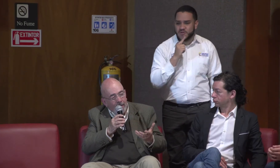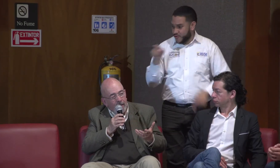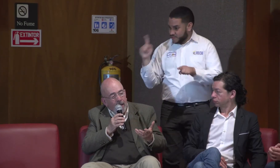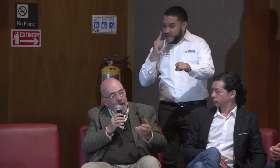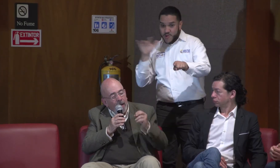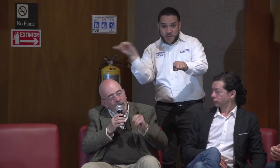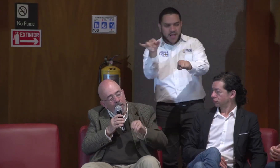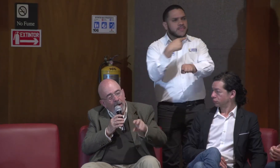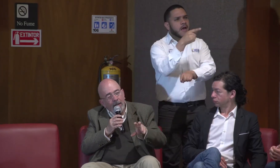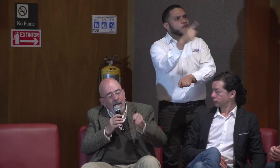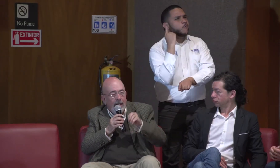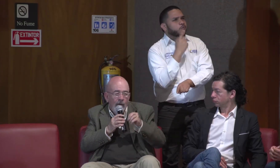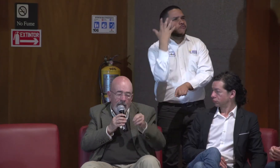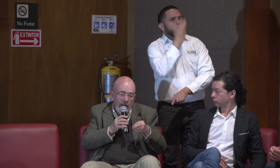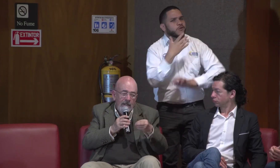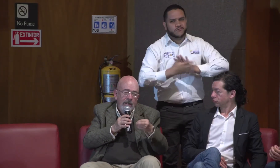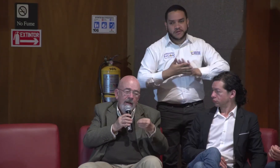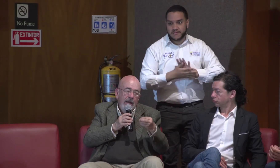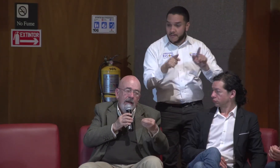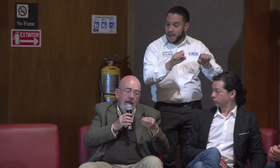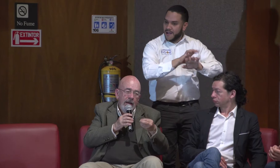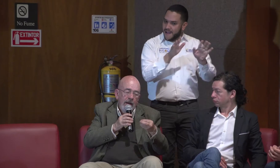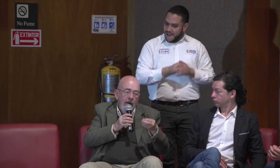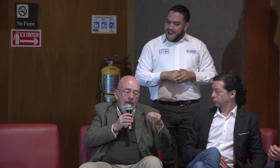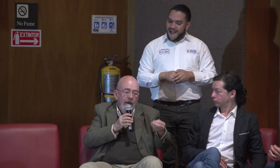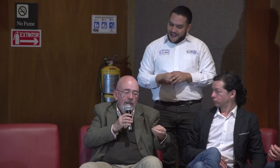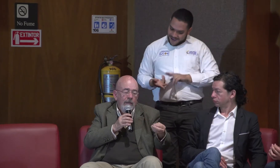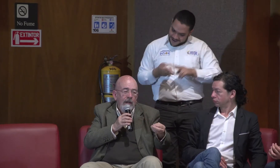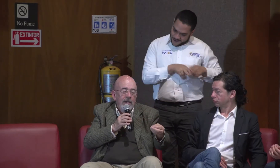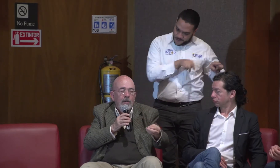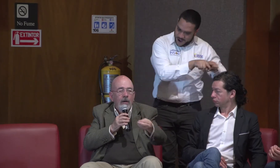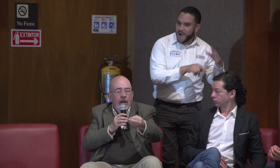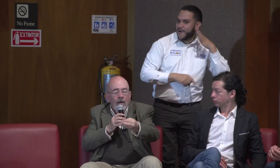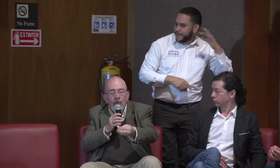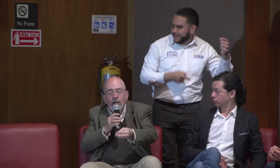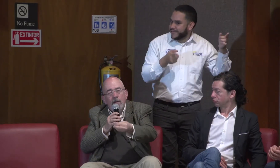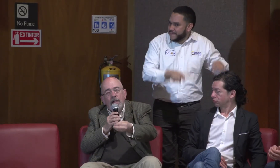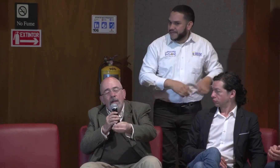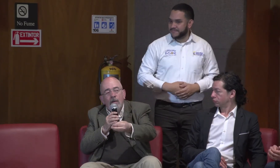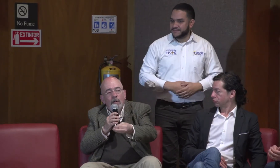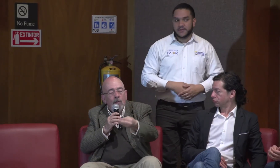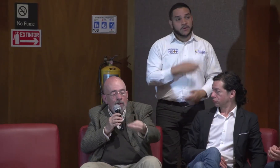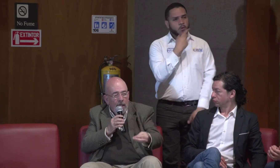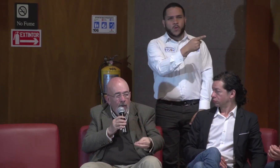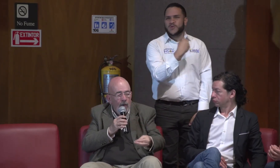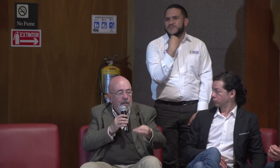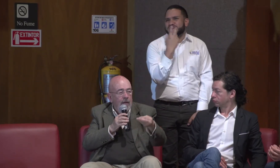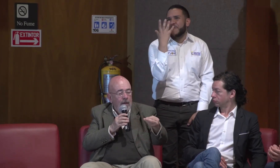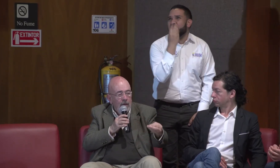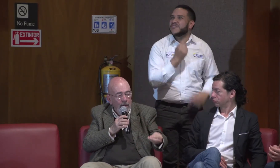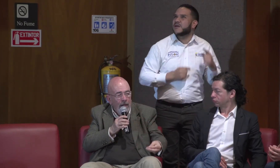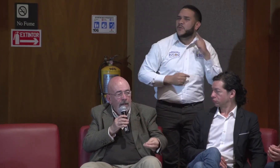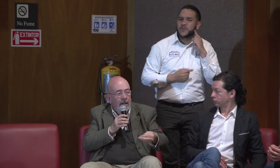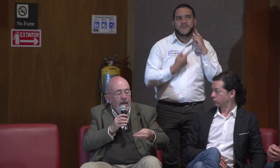clara. Un equivalente de lo que es el comentario que se puede hacer sobre fulano tiene una bonita voz,